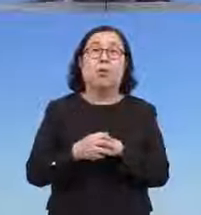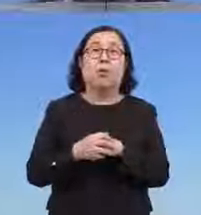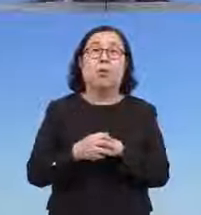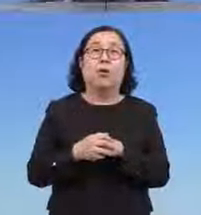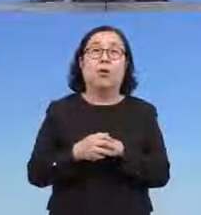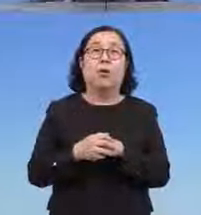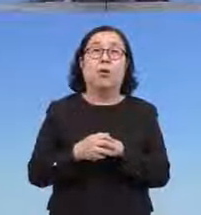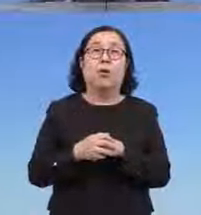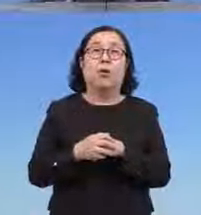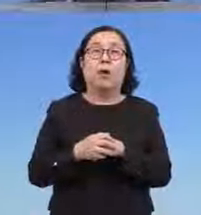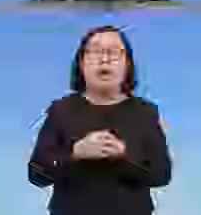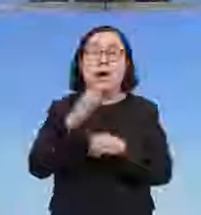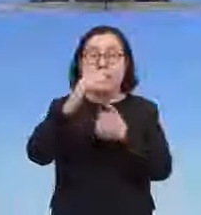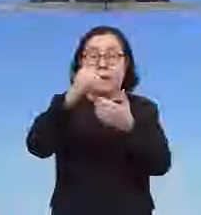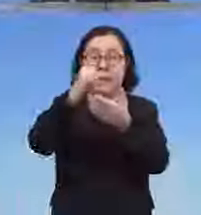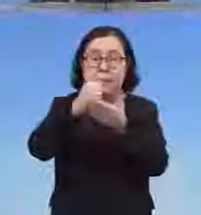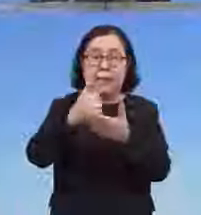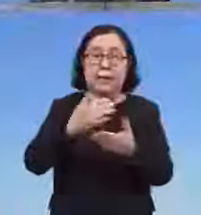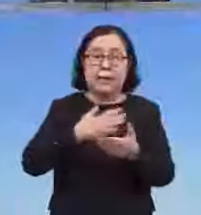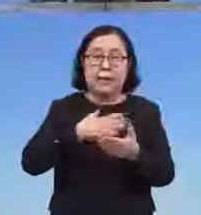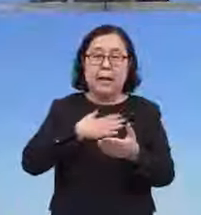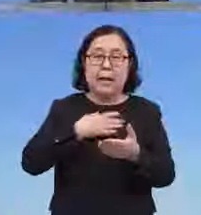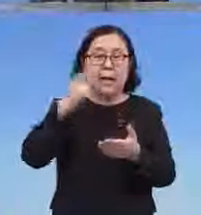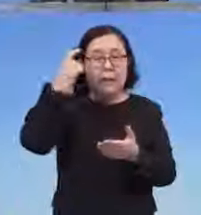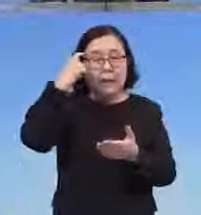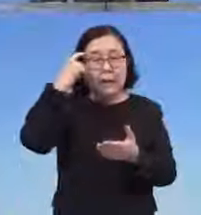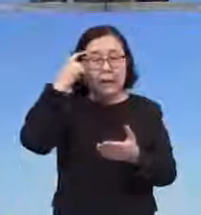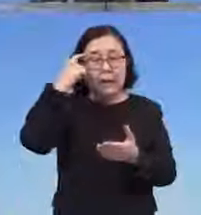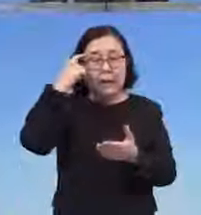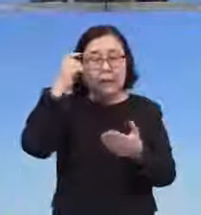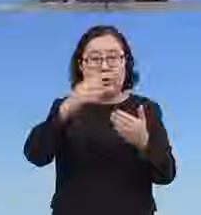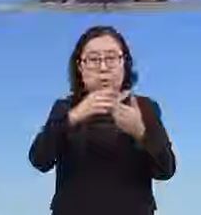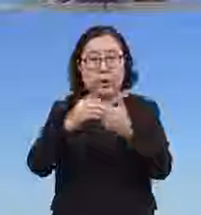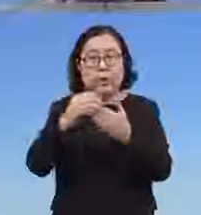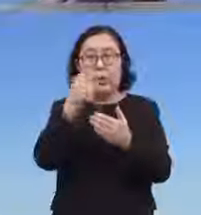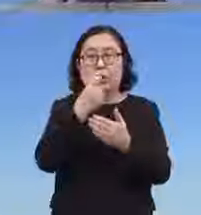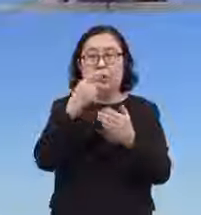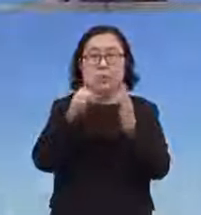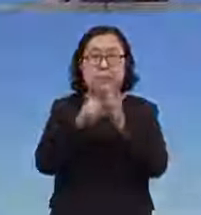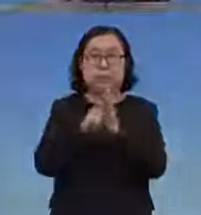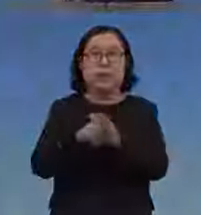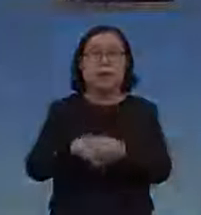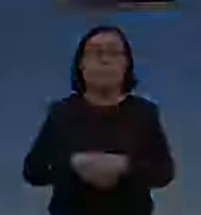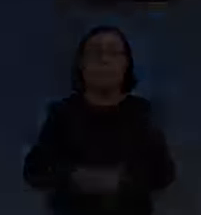생각이 짧아도 그분의 깊은 생각으로 우리를 인도하게 되시는 줄로 믿습니다.